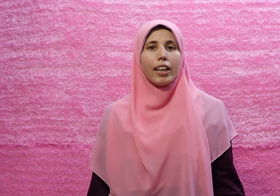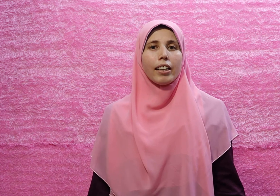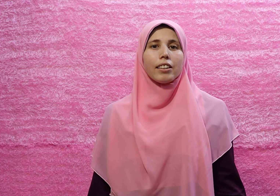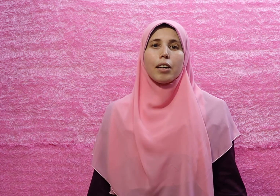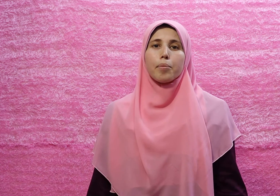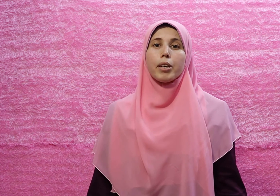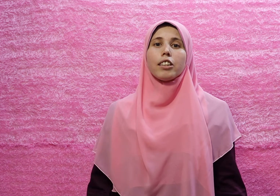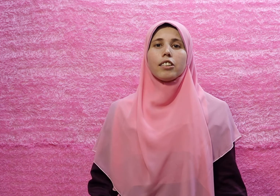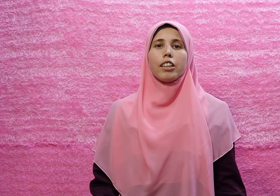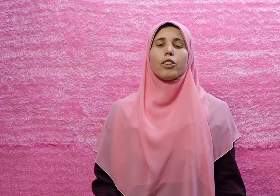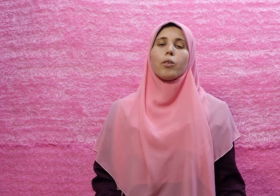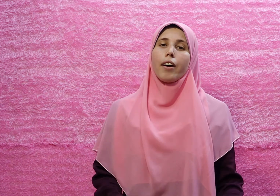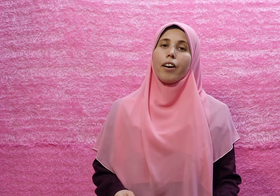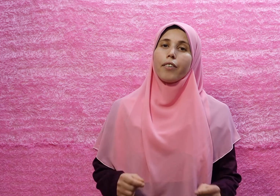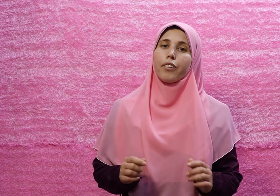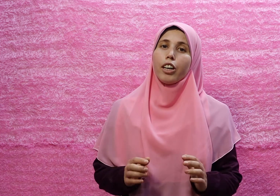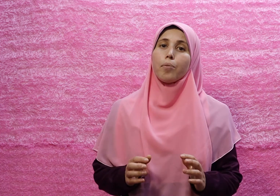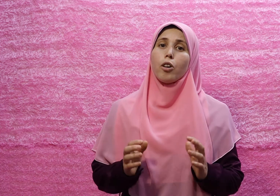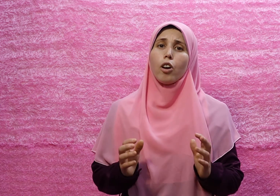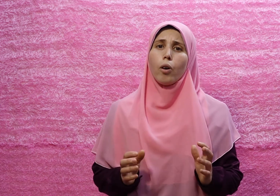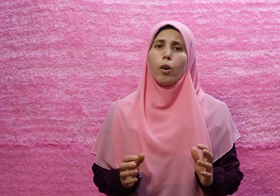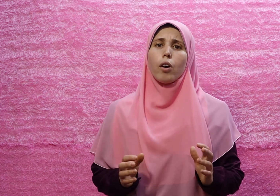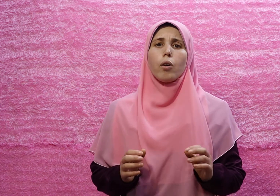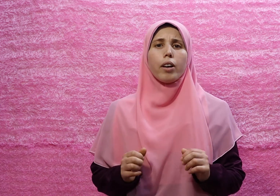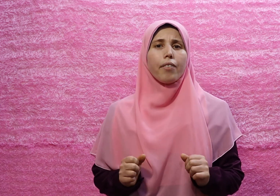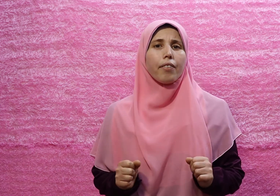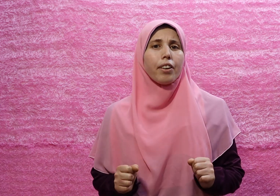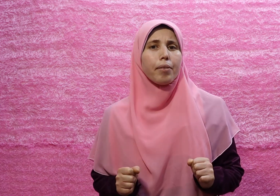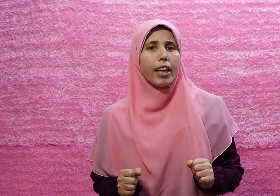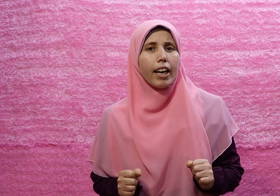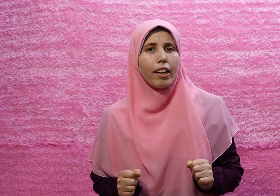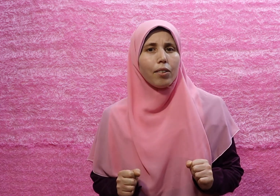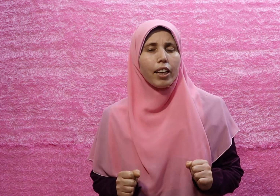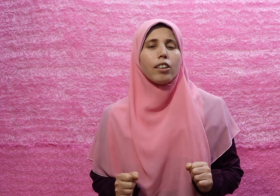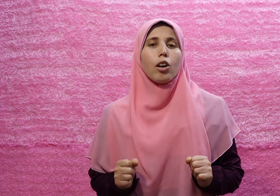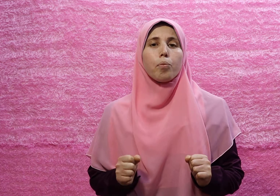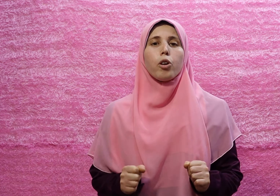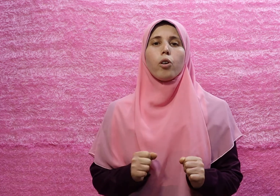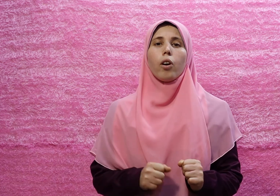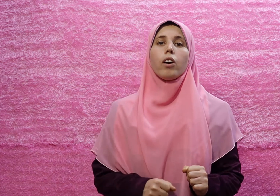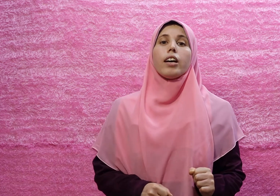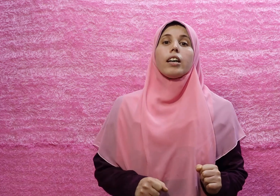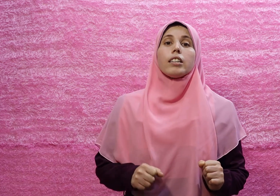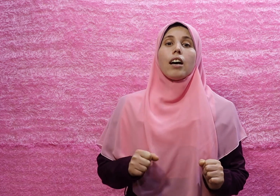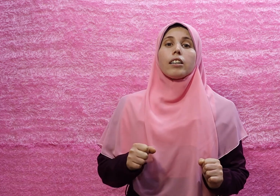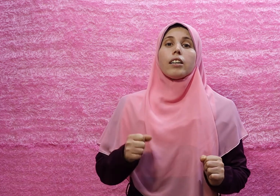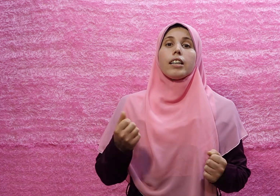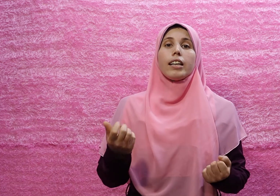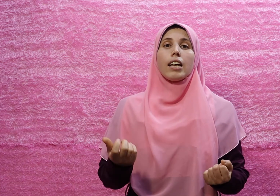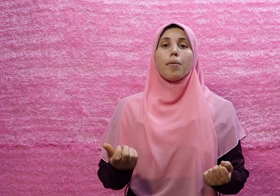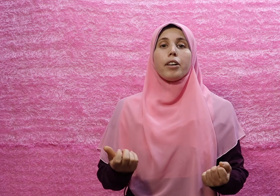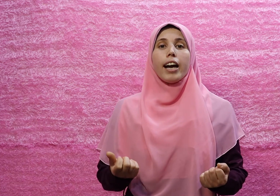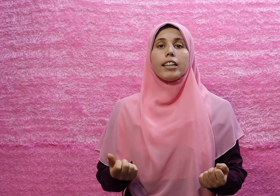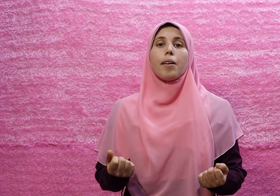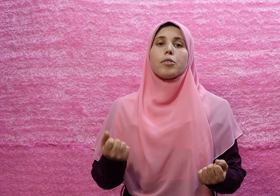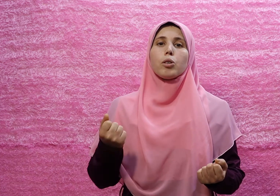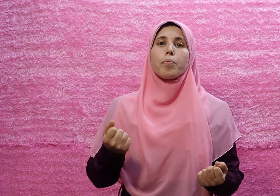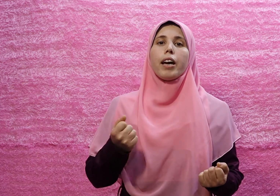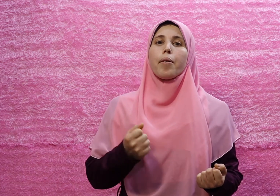حلوين؟ من طين، ونفخ فيه من الروح. ونفخ فيه من ايه يا حلوين؟ من الروح. طيب ليه أبونا آدم سمي